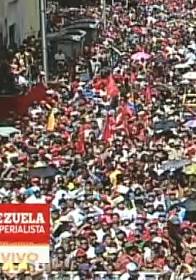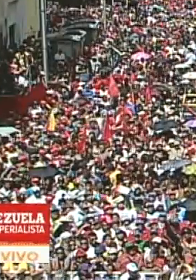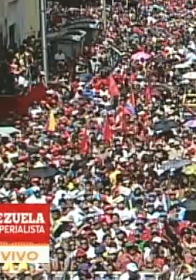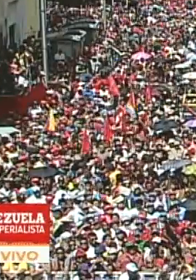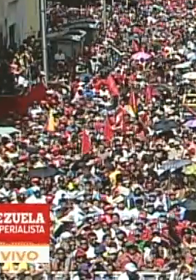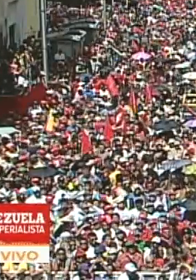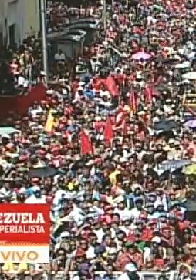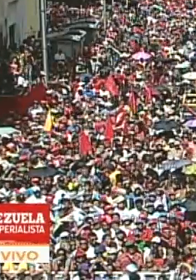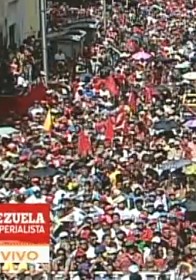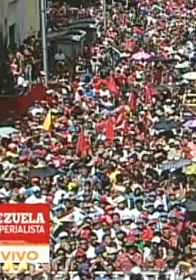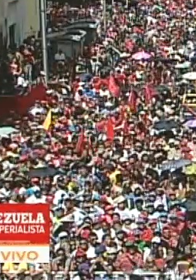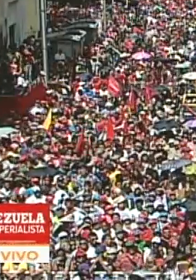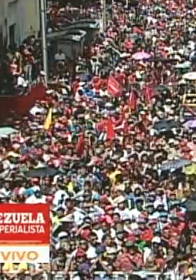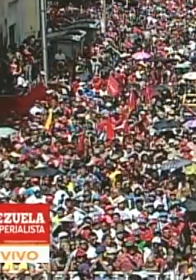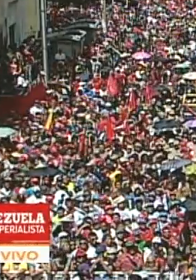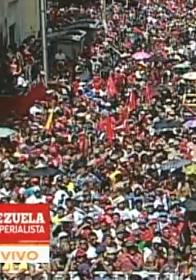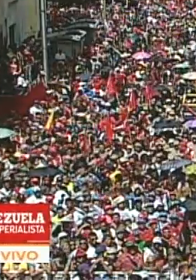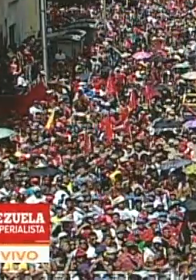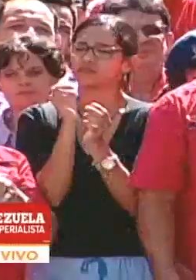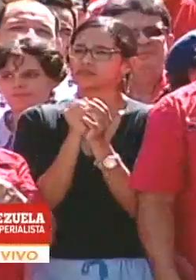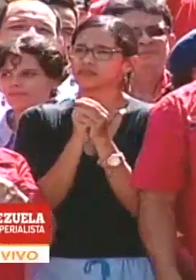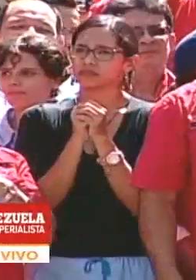No, vale, ellos no aman esta patria.